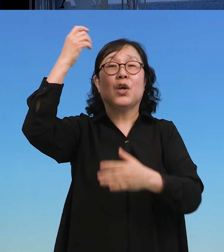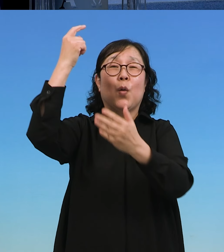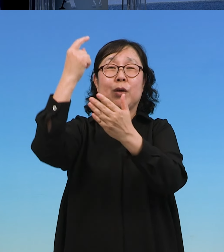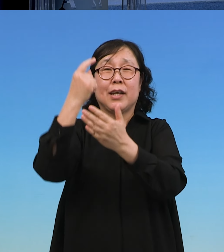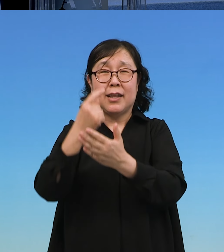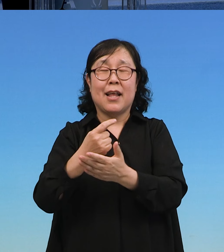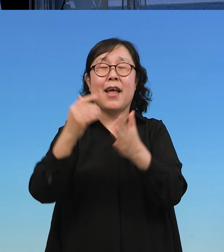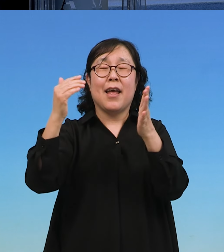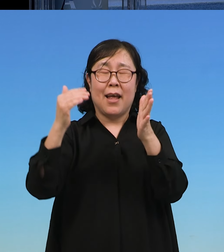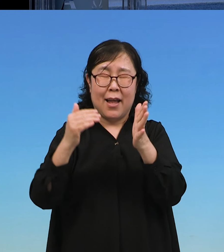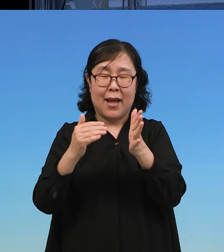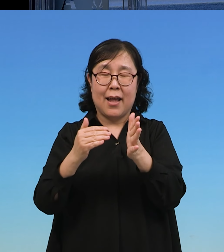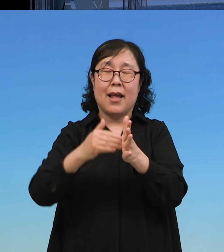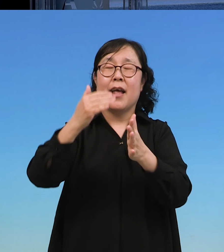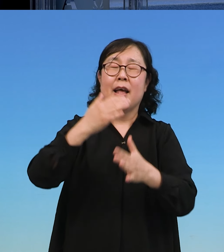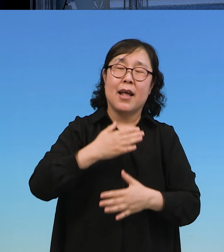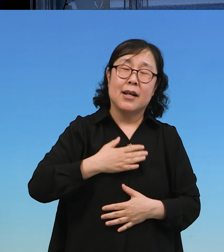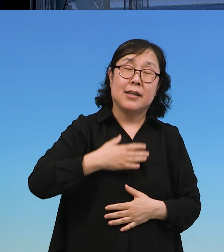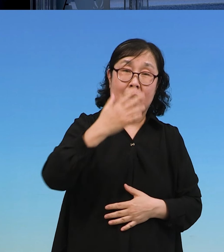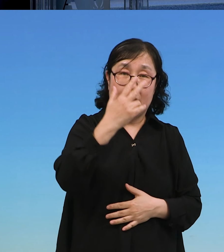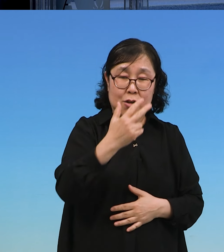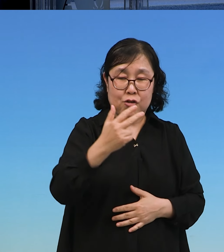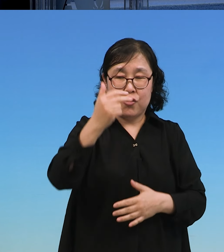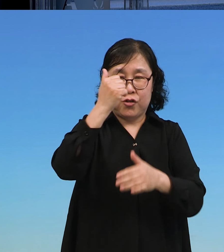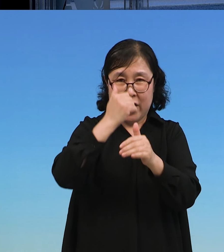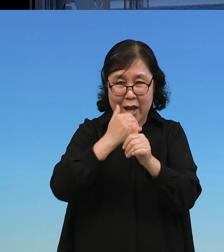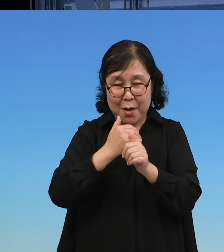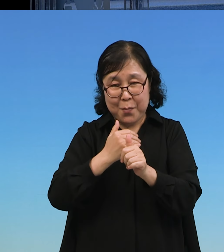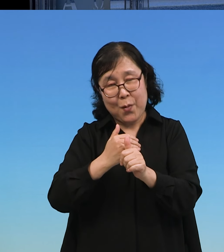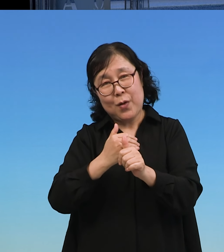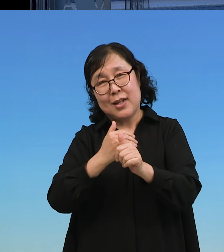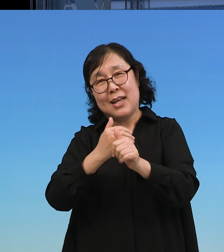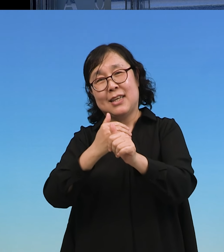오셨네. 내 주에 보내신